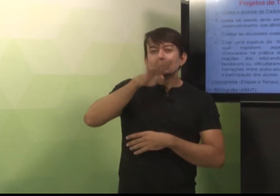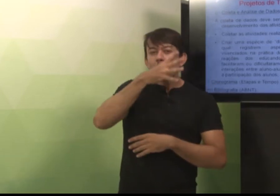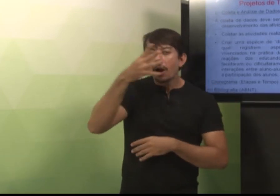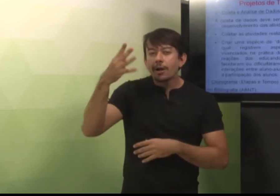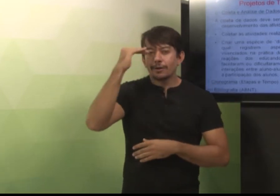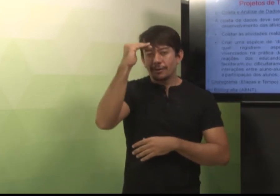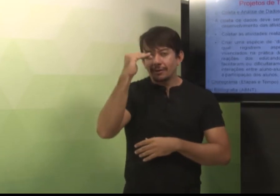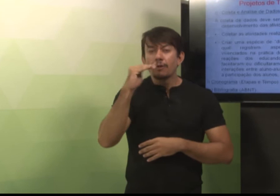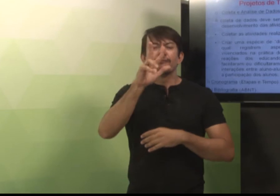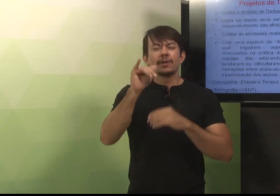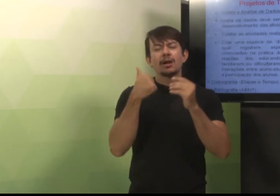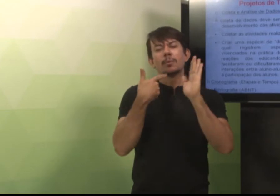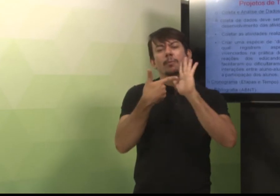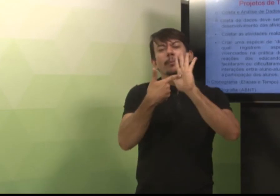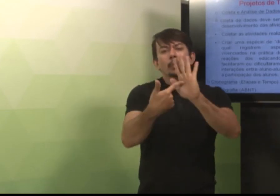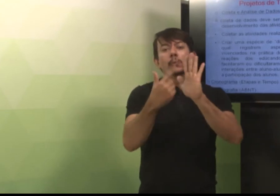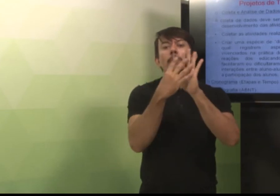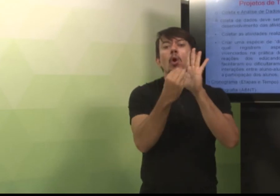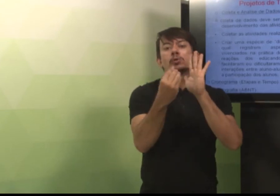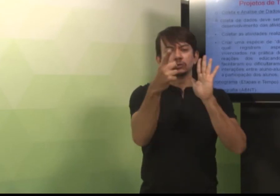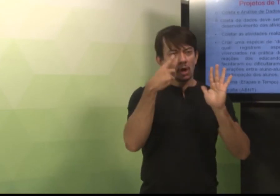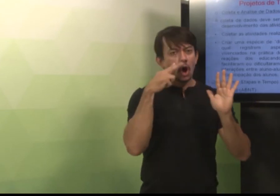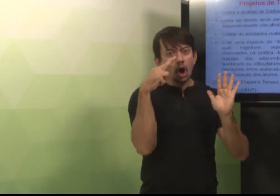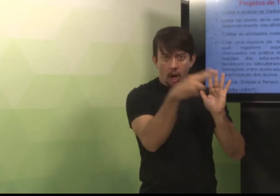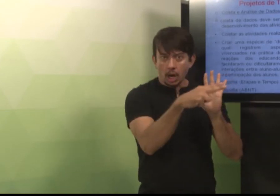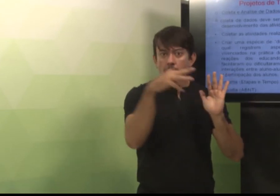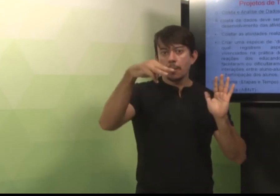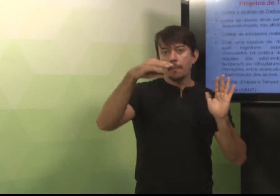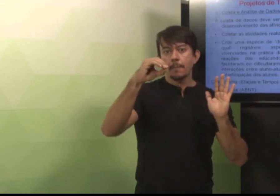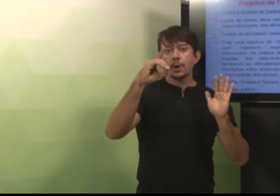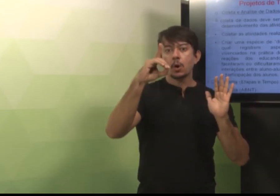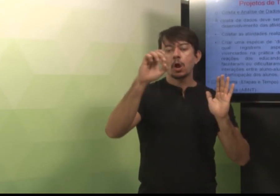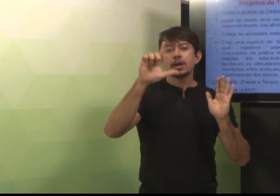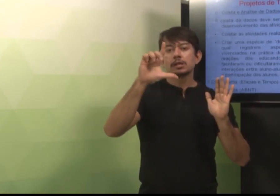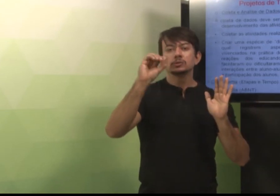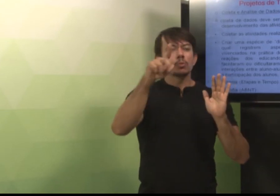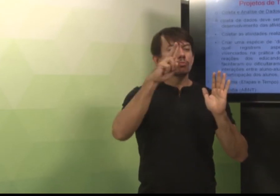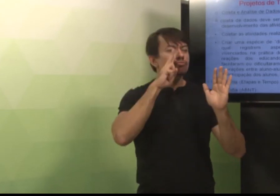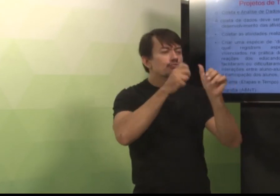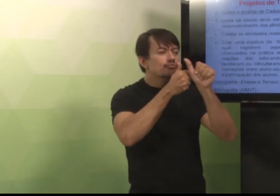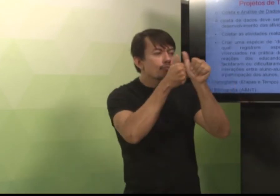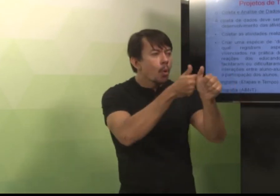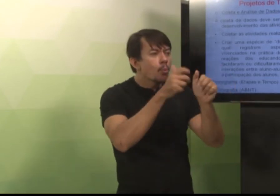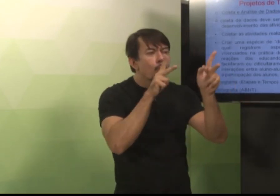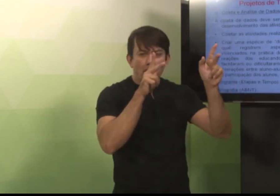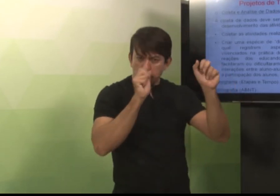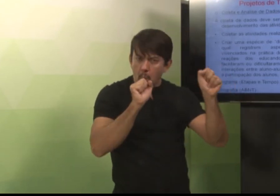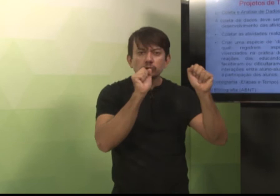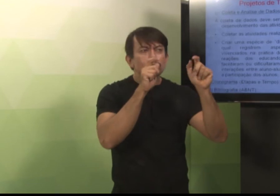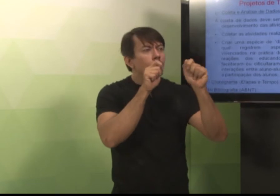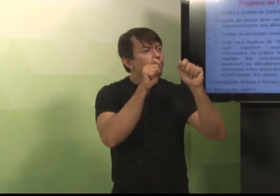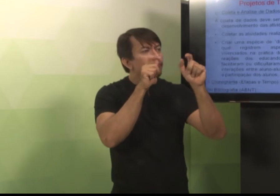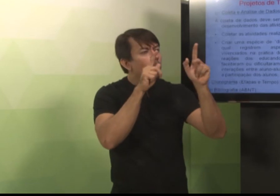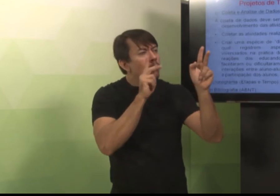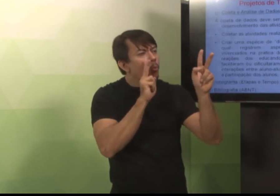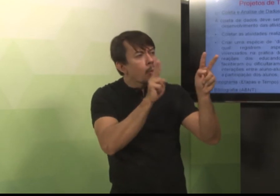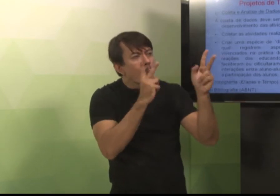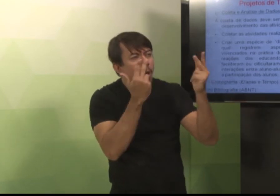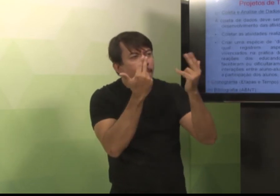meses, então isso deve estar no cronograma. Vou mandar para vocês o modelo, vocês vão olhar, e vocês podem acompanhar